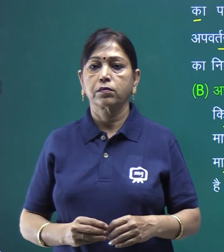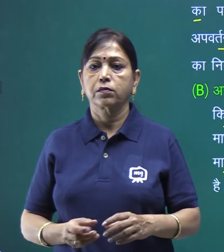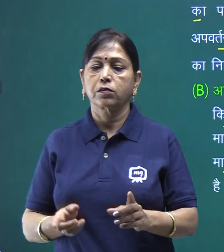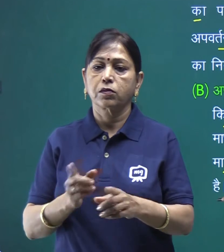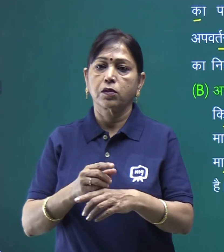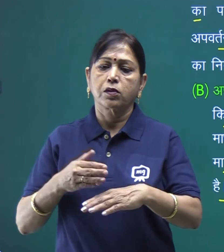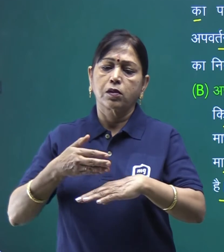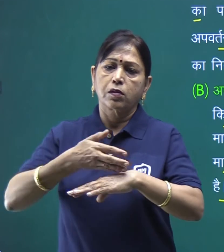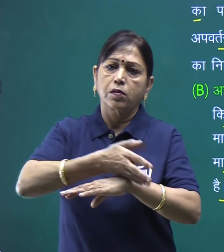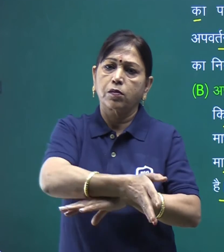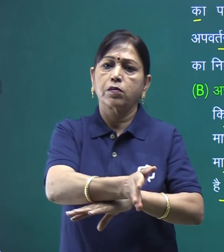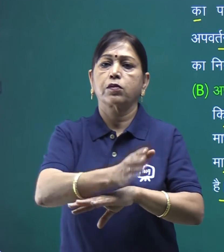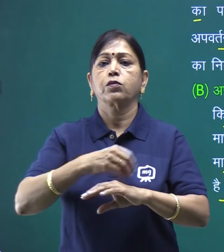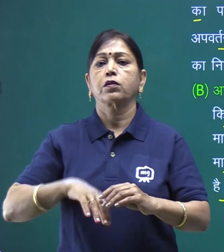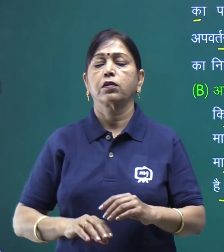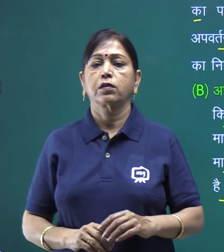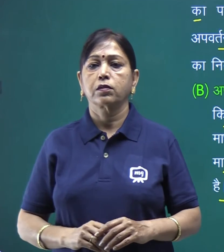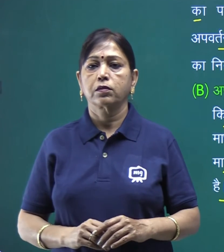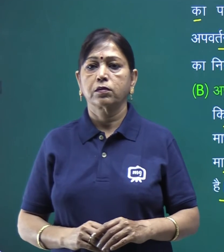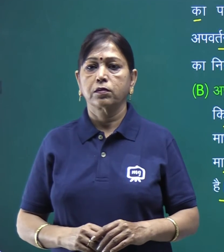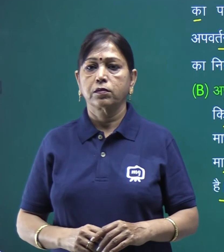विचलित हो जाती है।